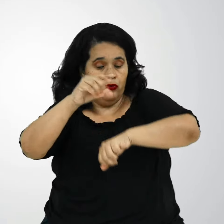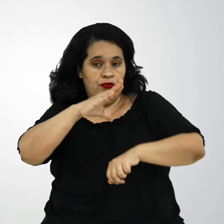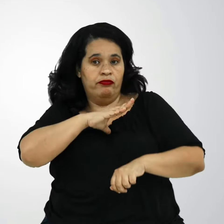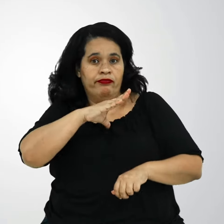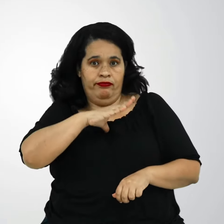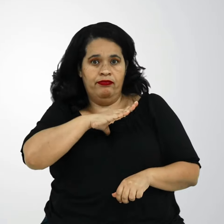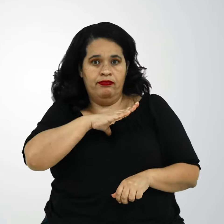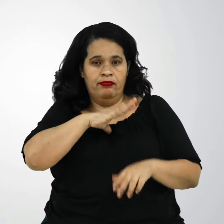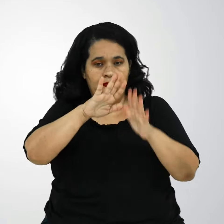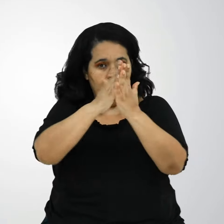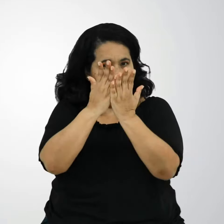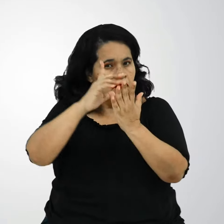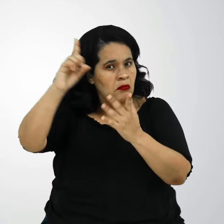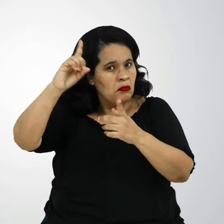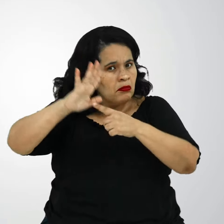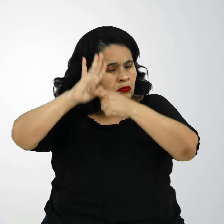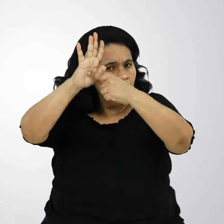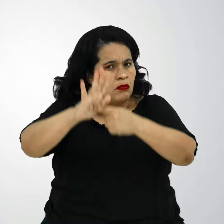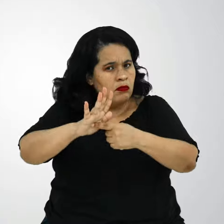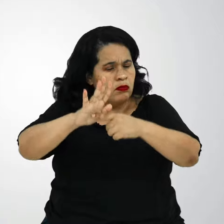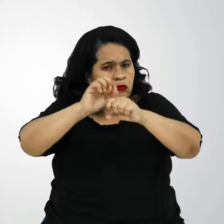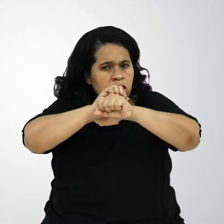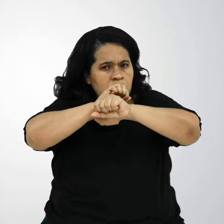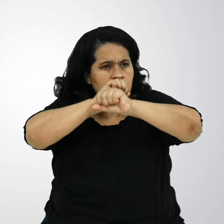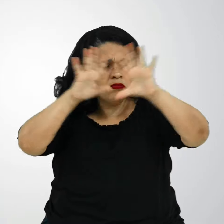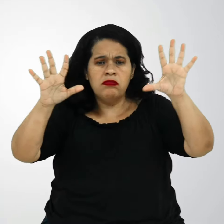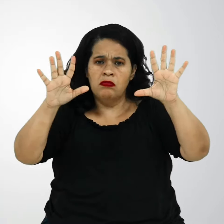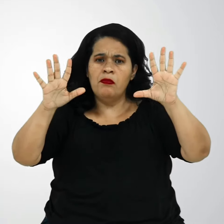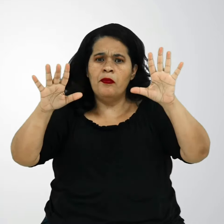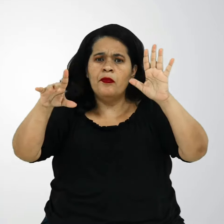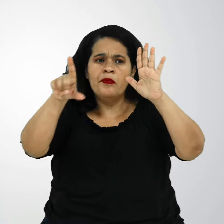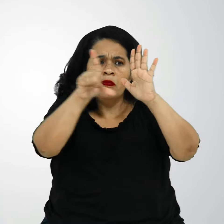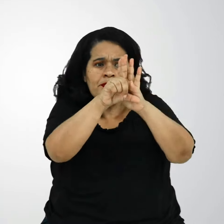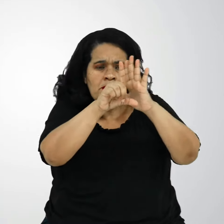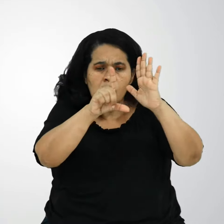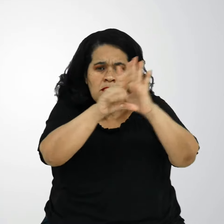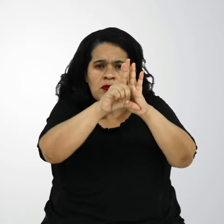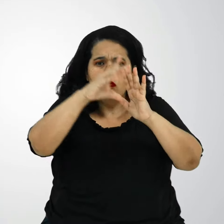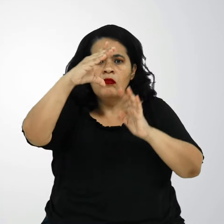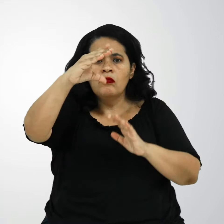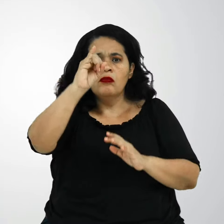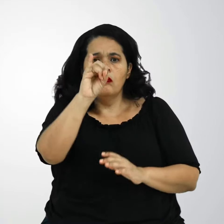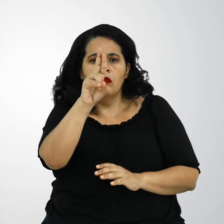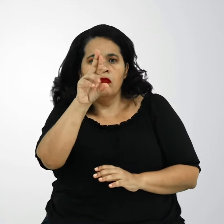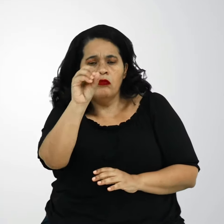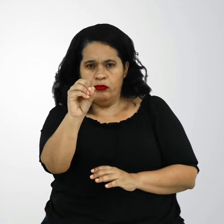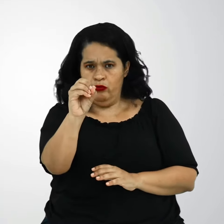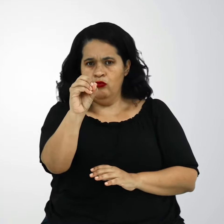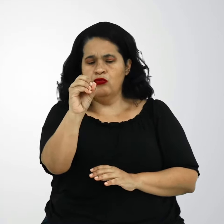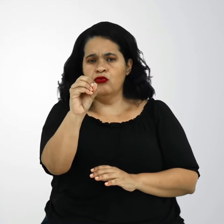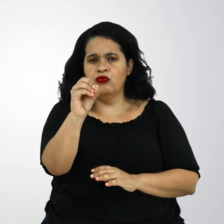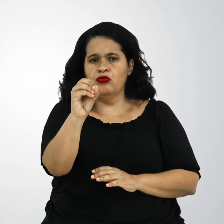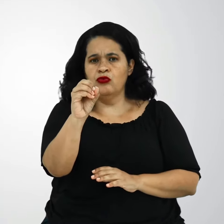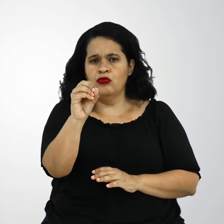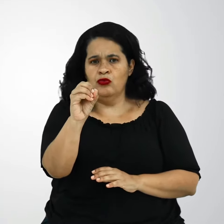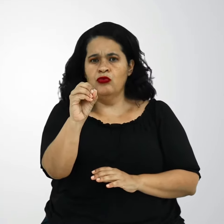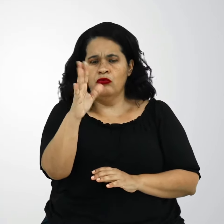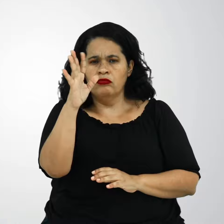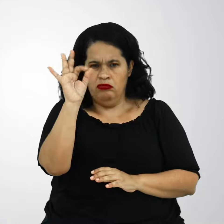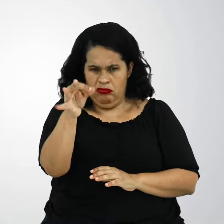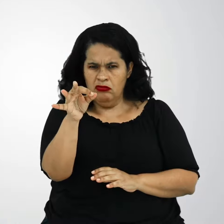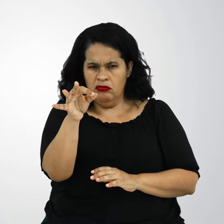Bíblia, claramente está ligado ao decreto de Ciro, não o decreto de